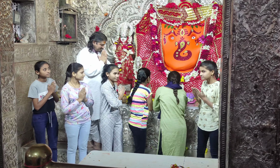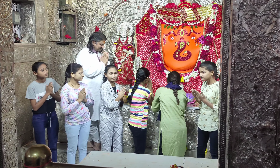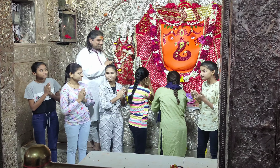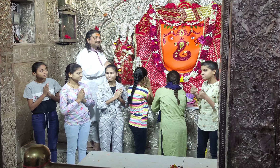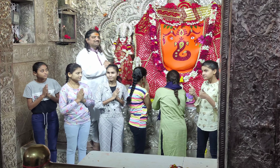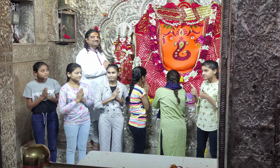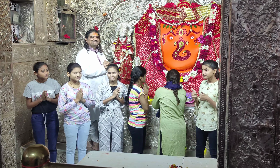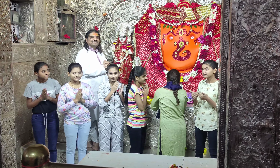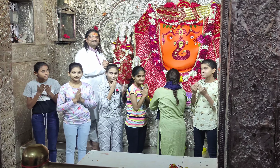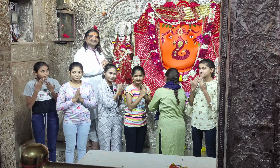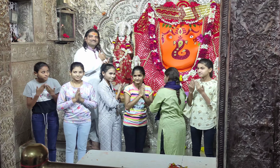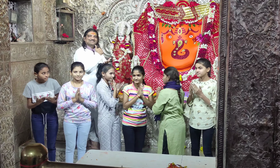कामना। धन्यवाद।